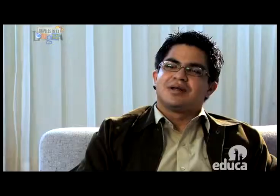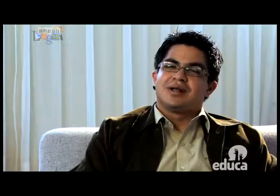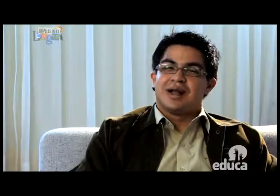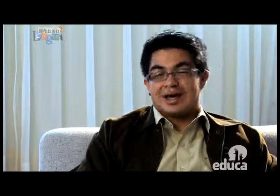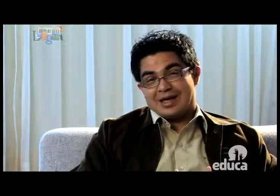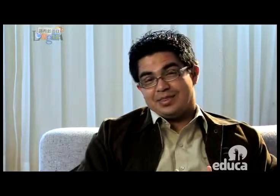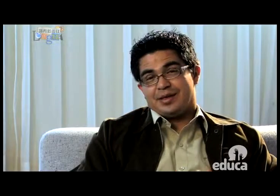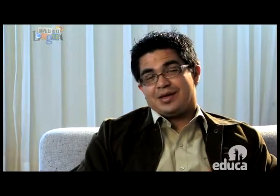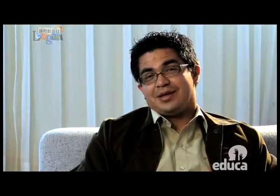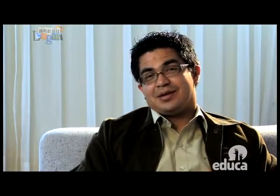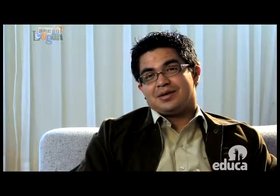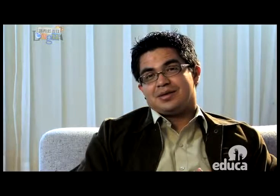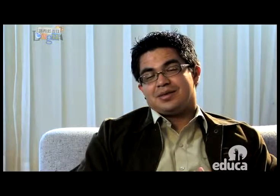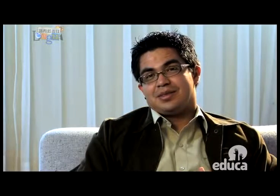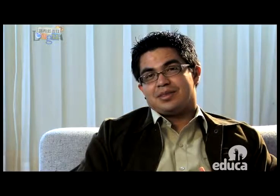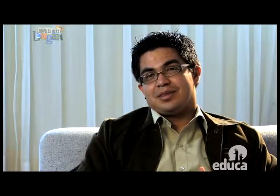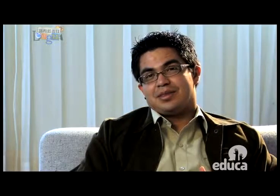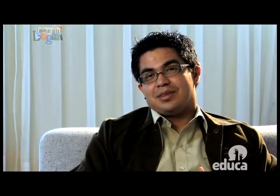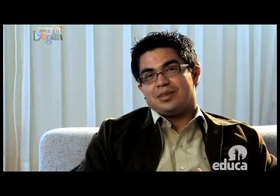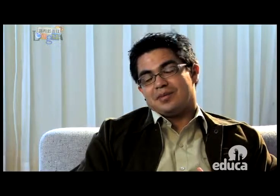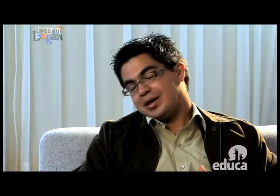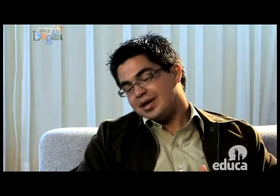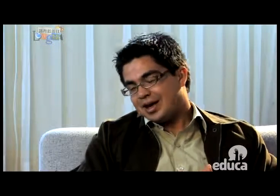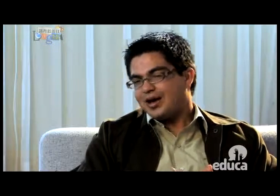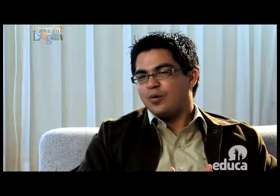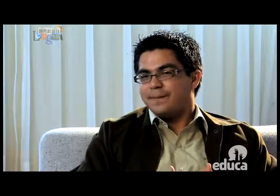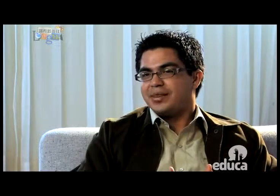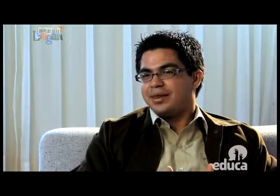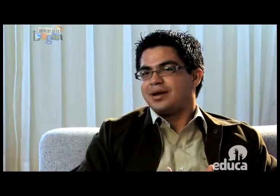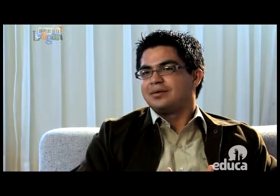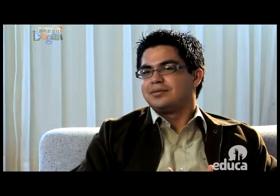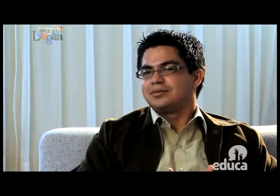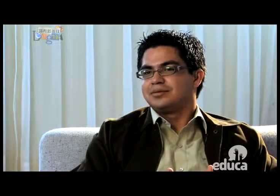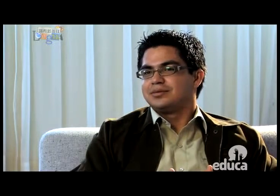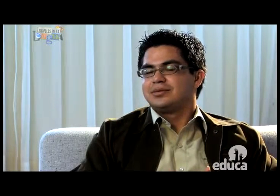La gente debería comprender